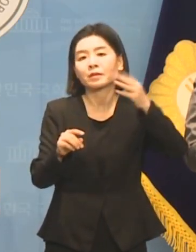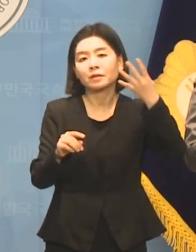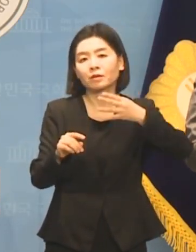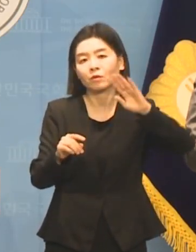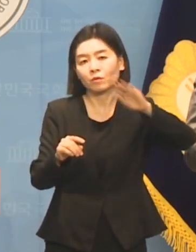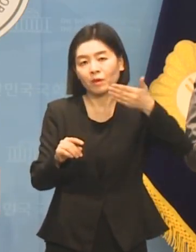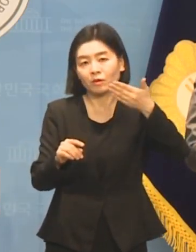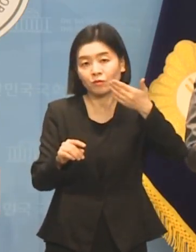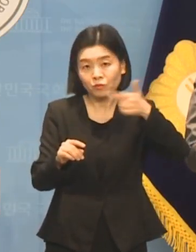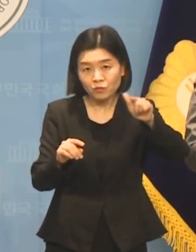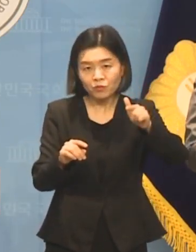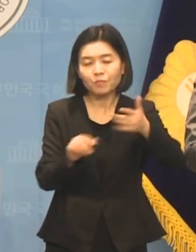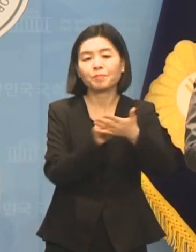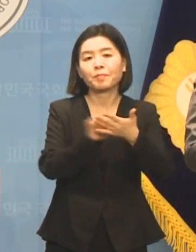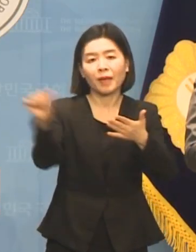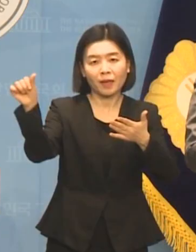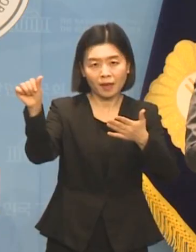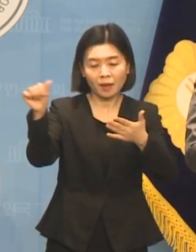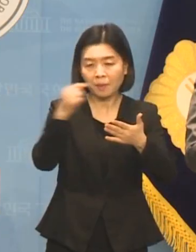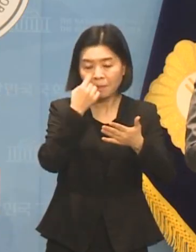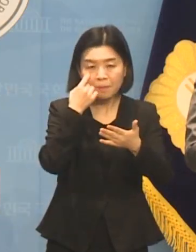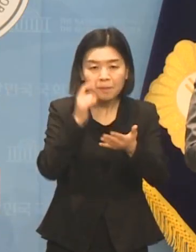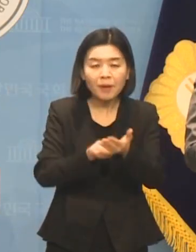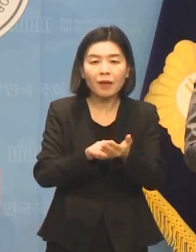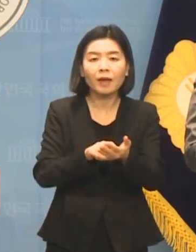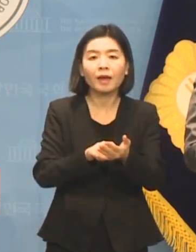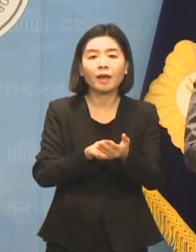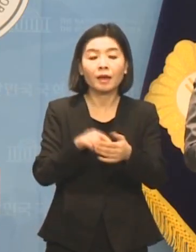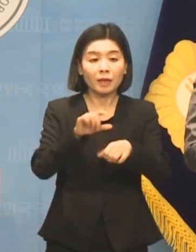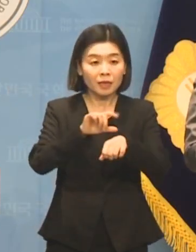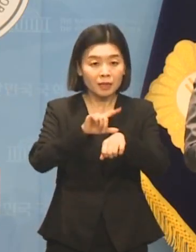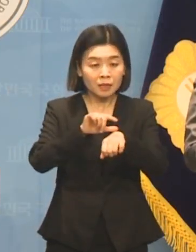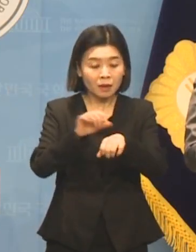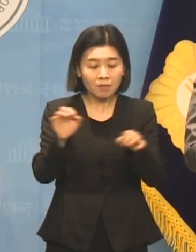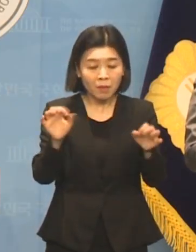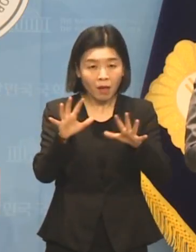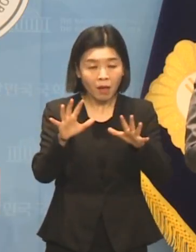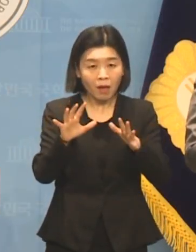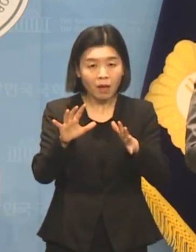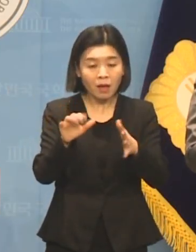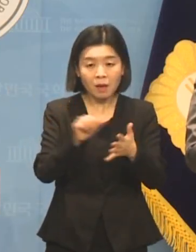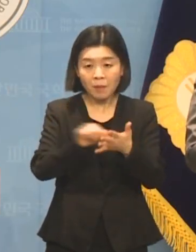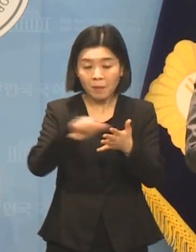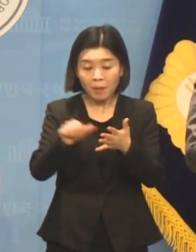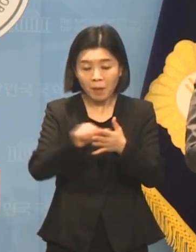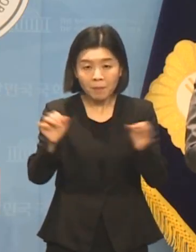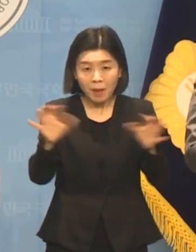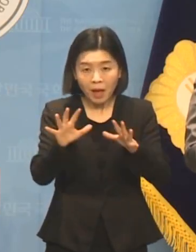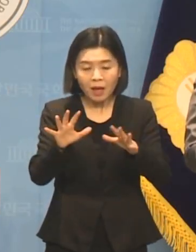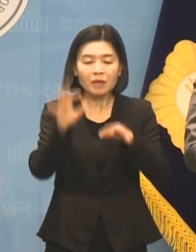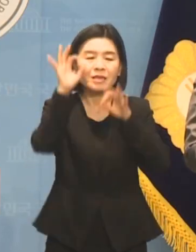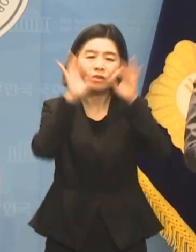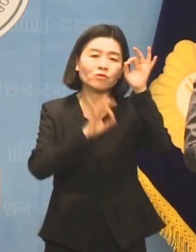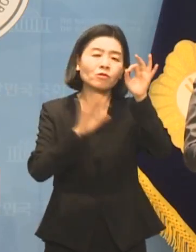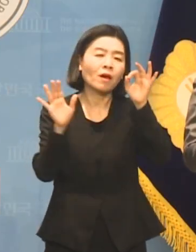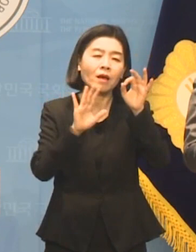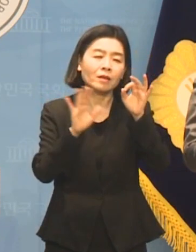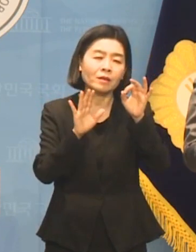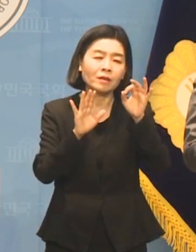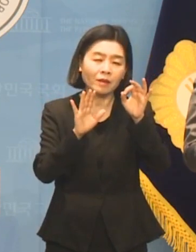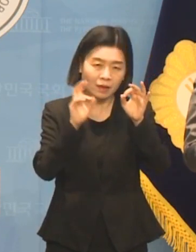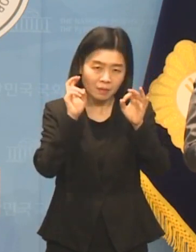4,906개가 삭제된 것으로 확인되었습니다. 단 몇 시간 만에 이처럼 대량의 게시물이 사라진 것은 단순 실수나 자발적 삭제가